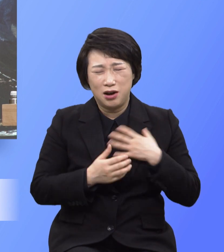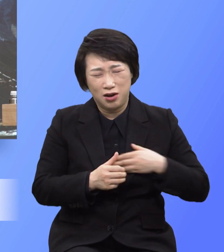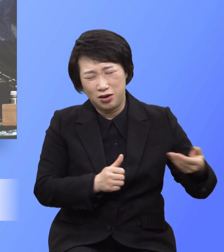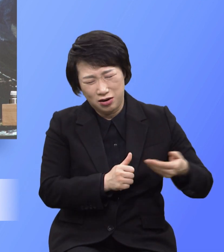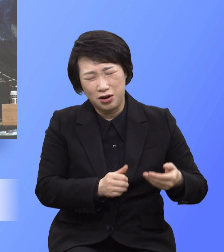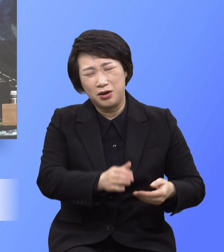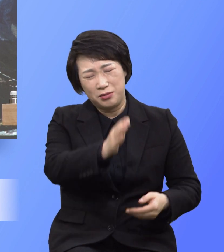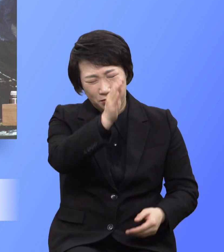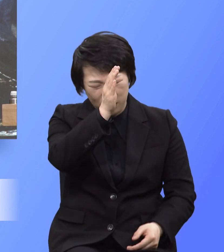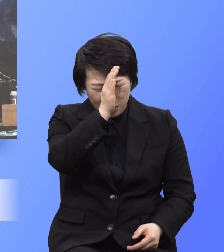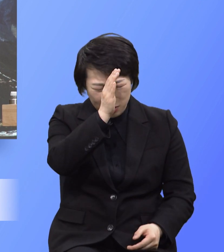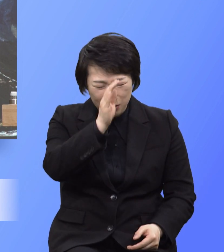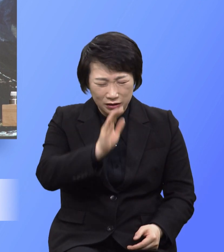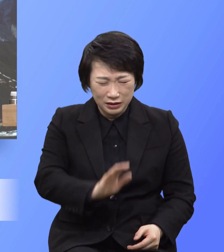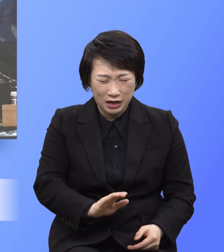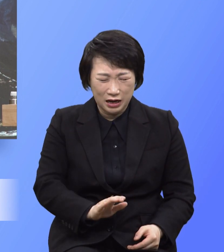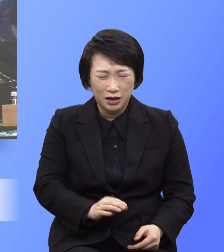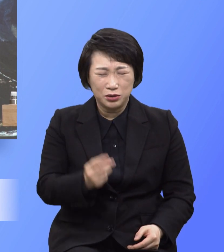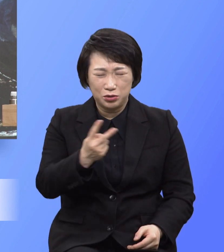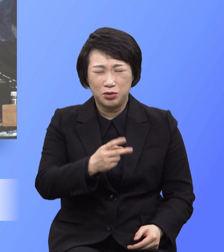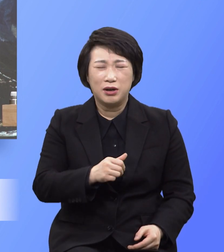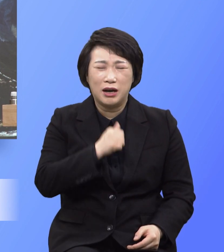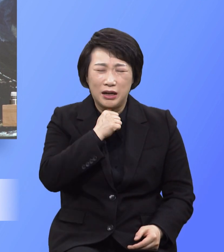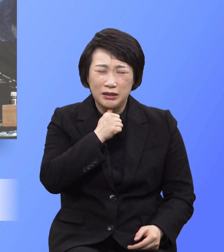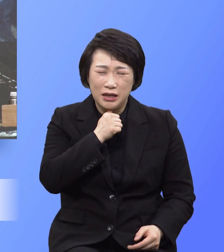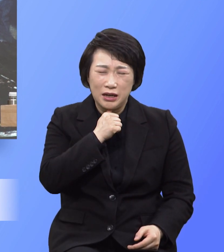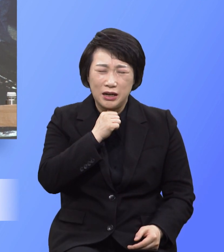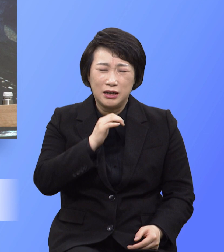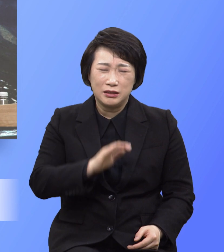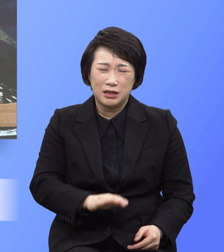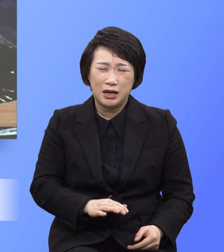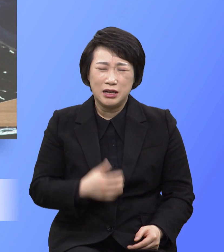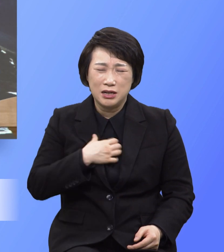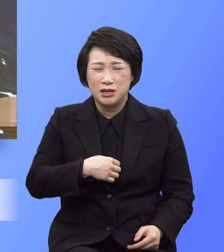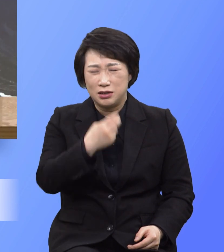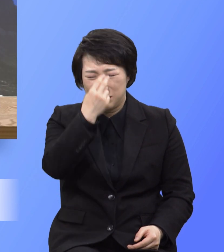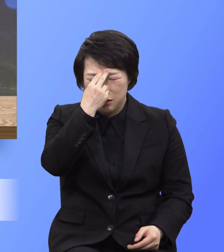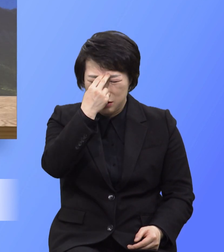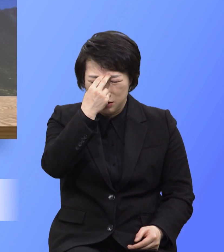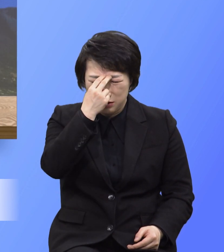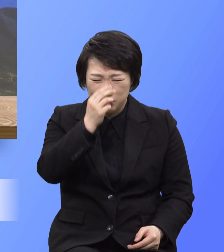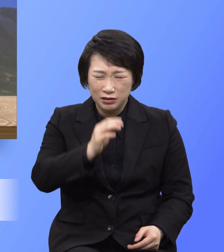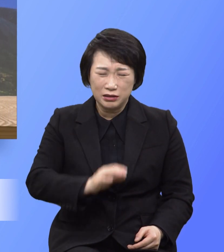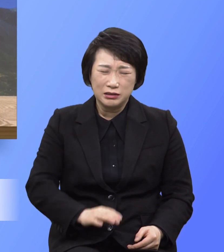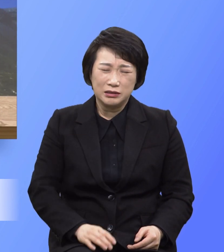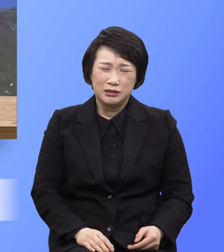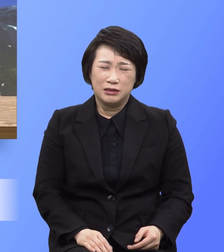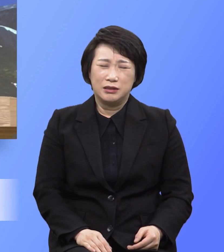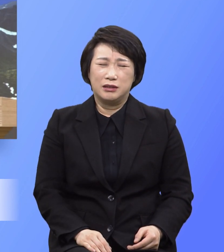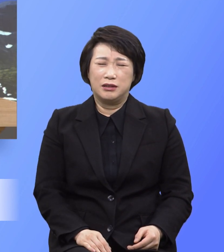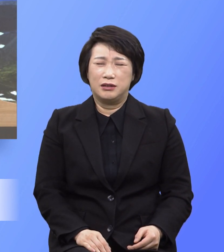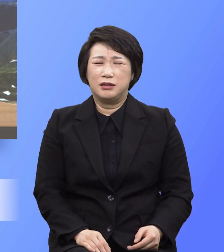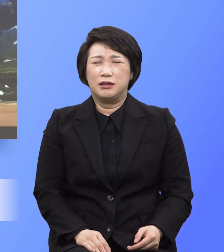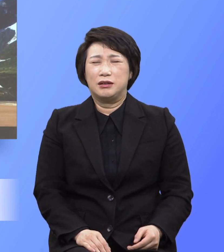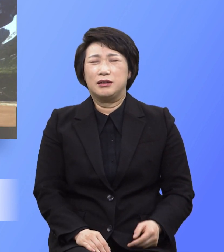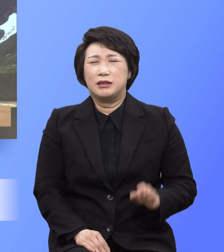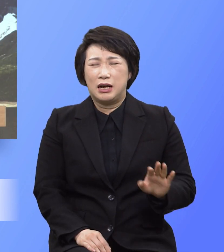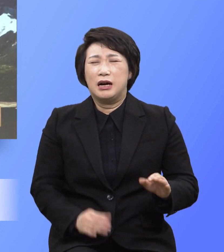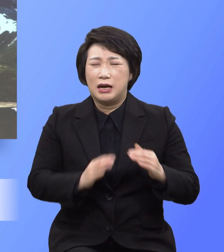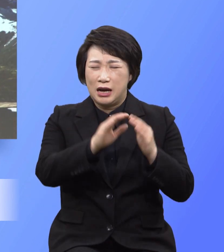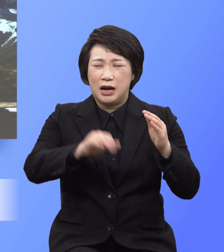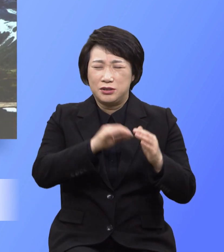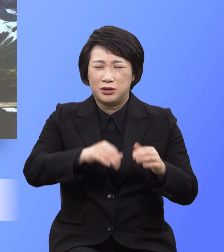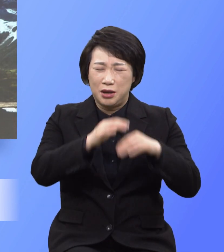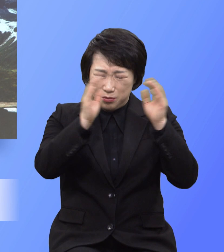괴롭히는 질병아, 그리고 가난아, 염려, 근심, 걱정아,